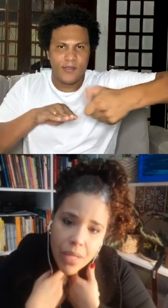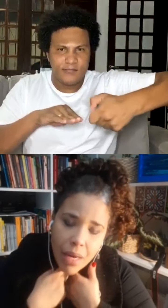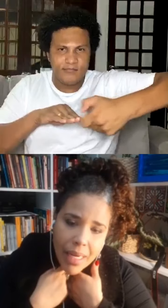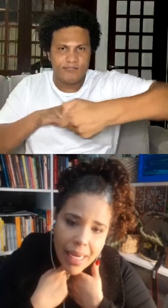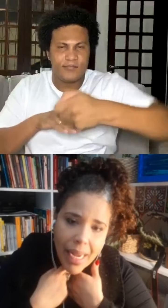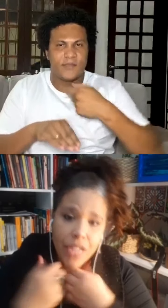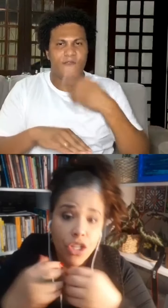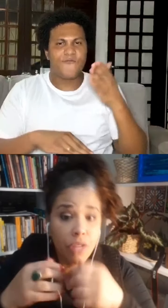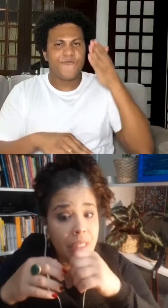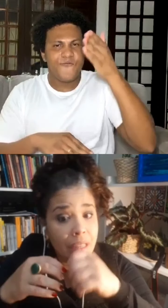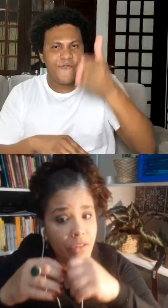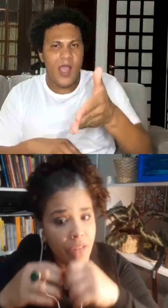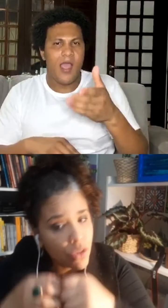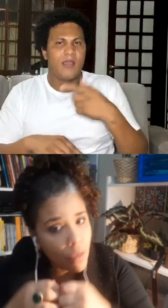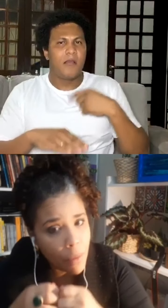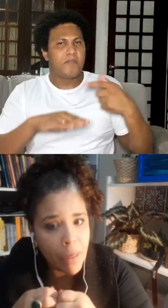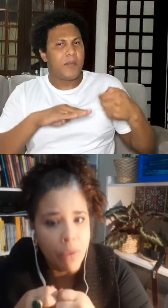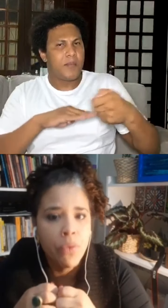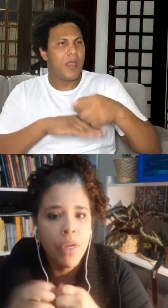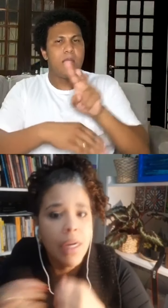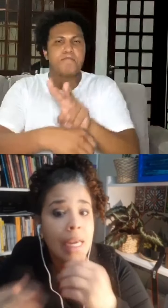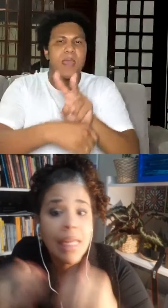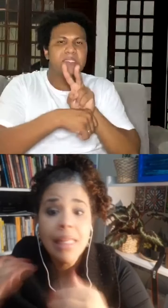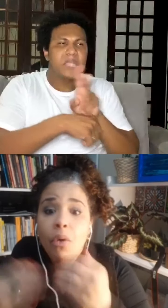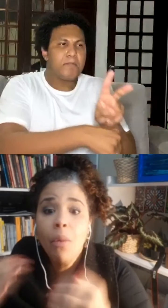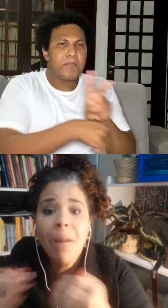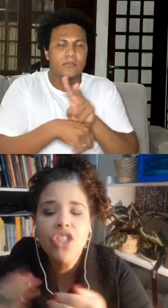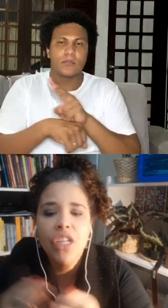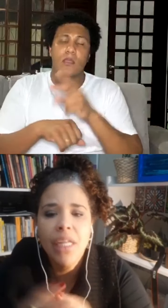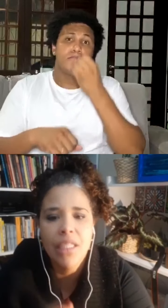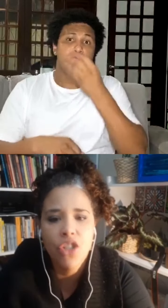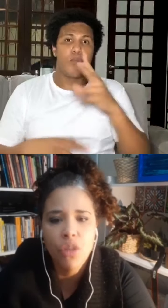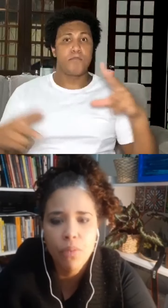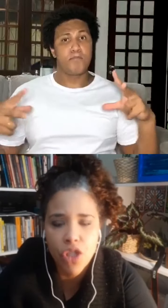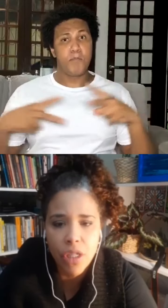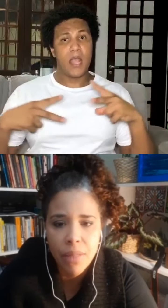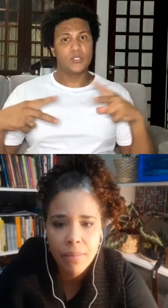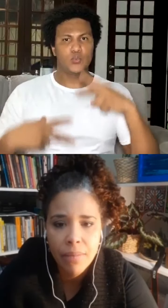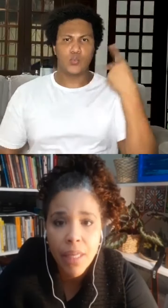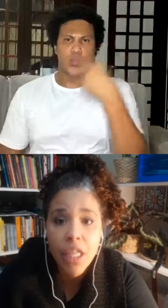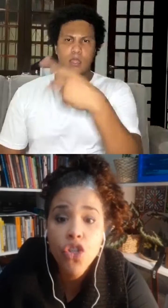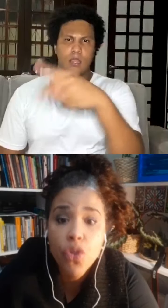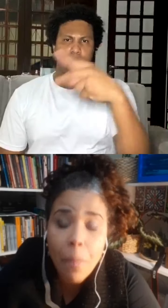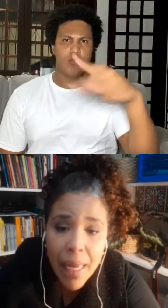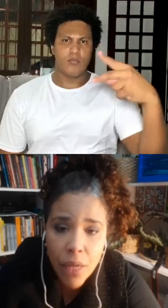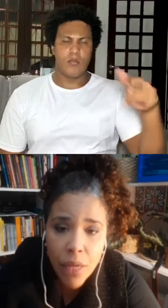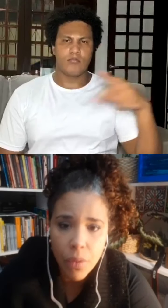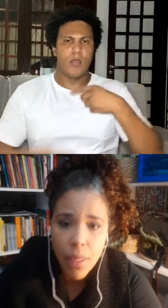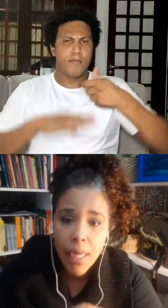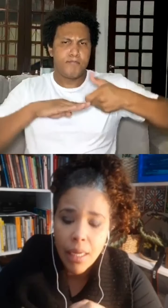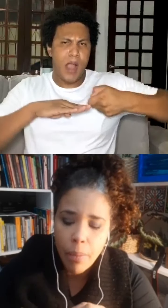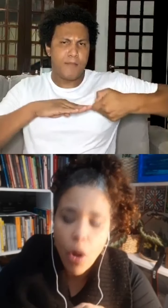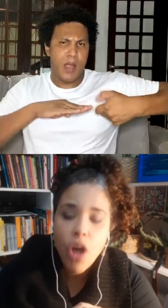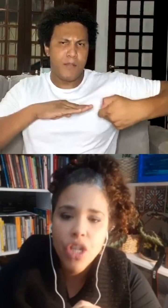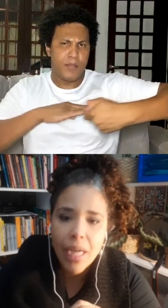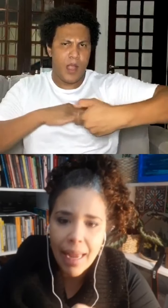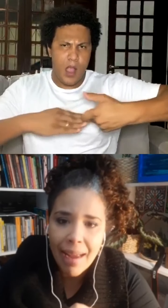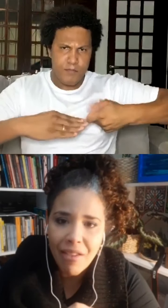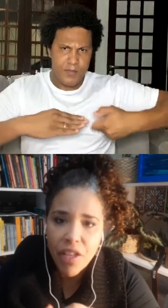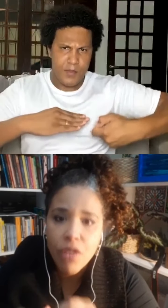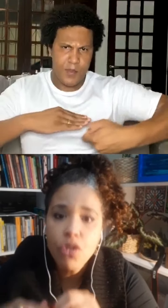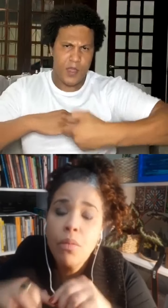seu alicate, que você faça a sua própria unha e não compartilhe esse tipo de instrumento que pode